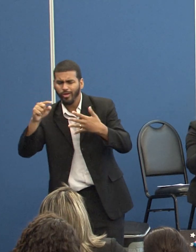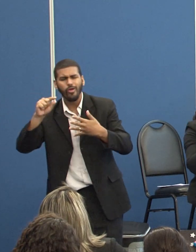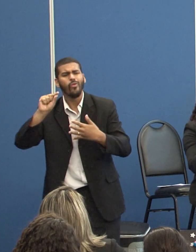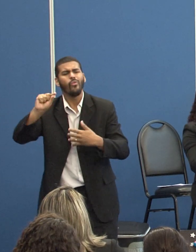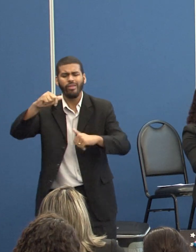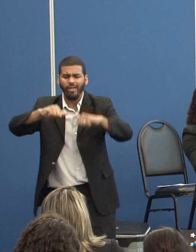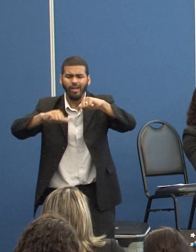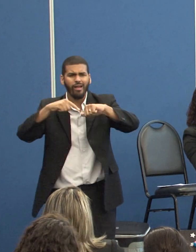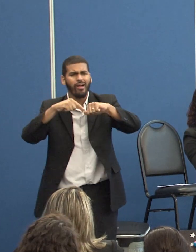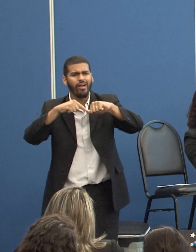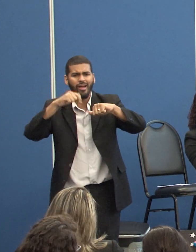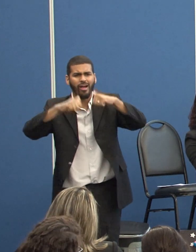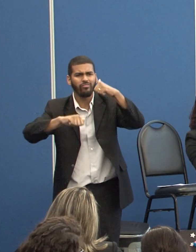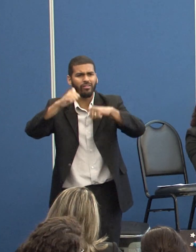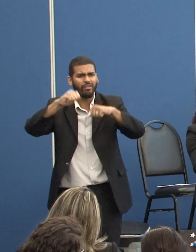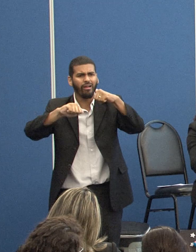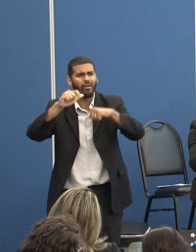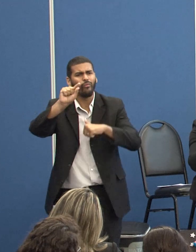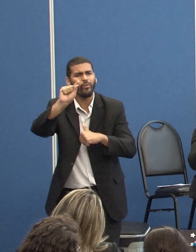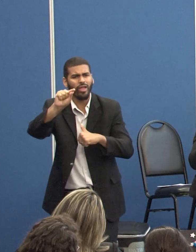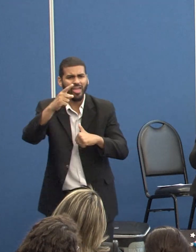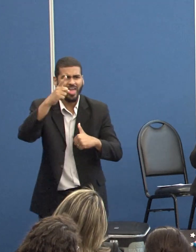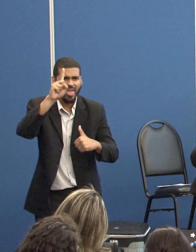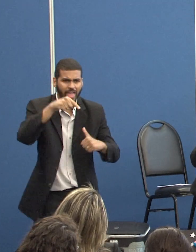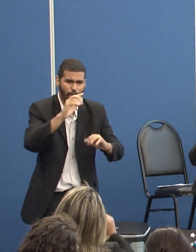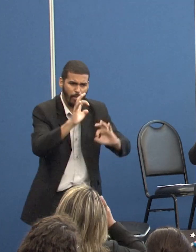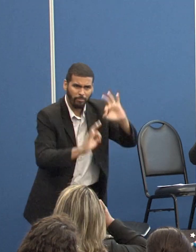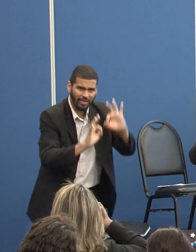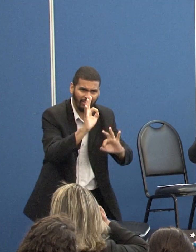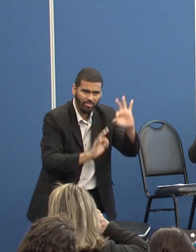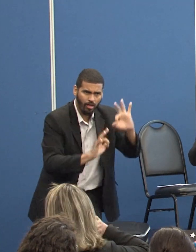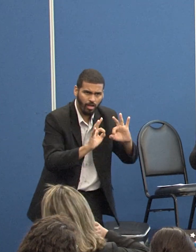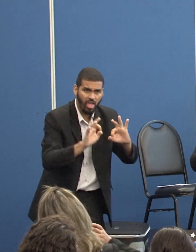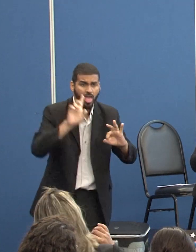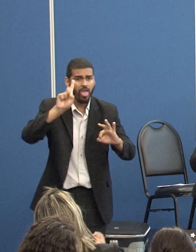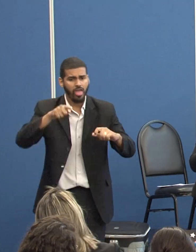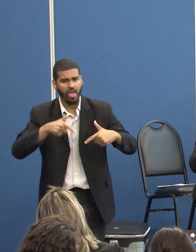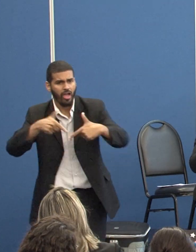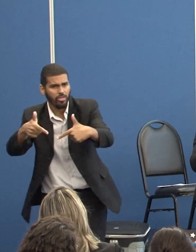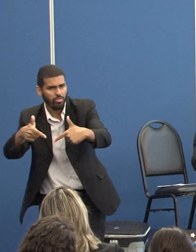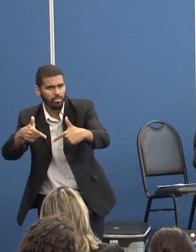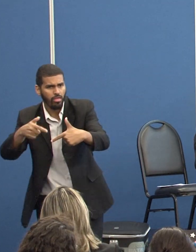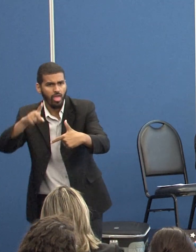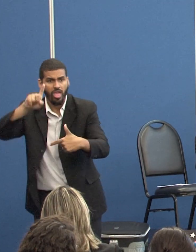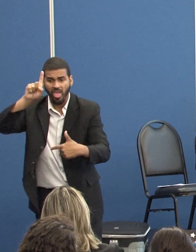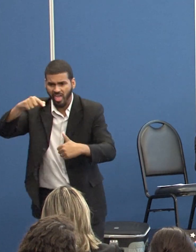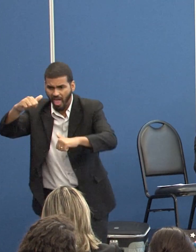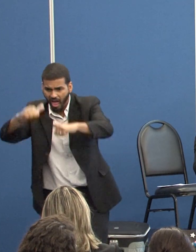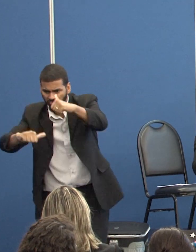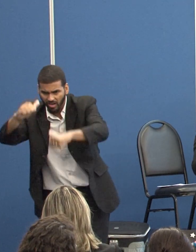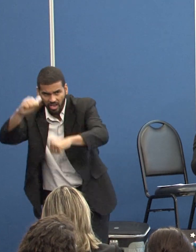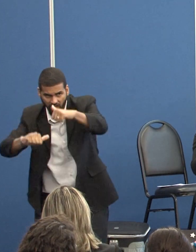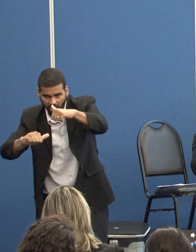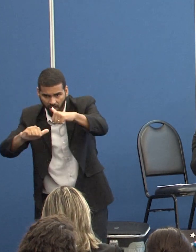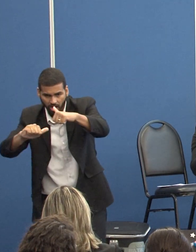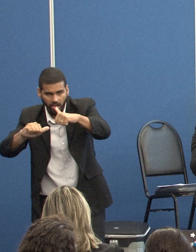avaliar? Avaliar é planejar, avaliar é executar, avaliar é avaliar e se